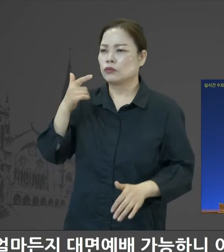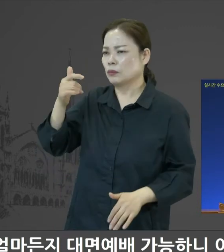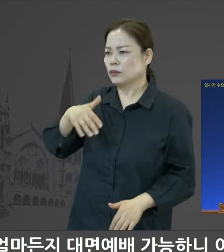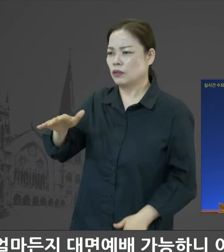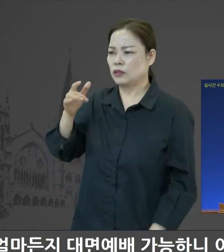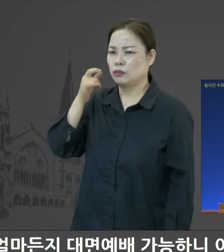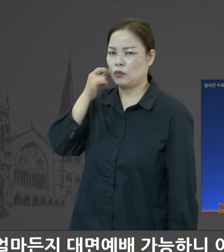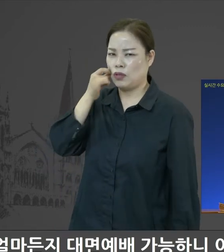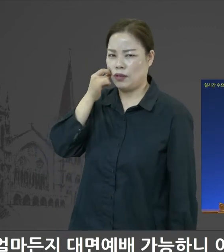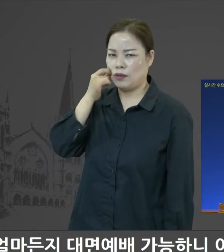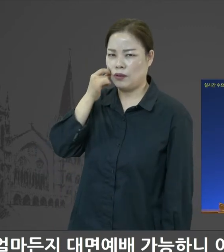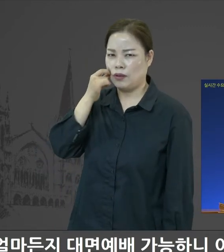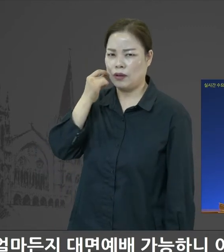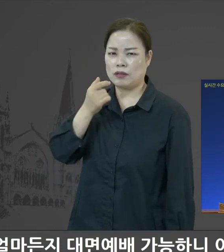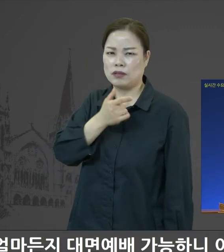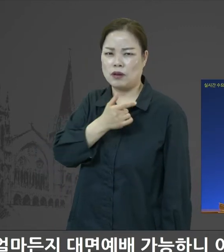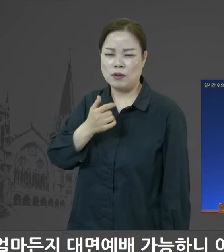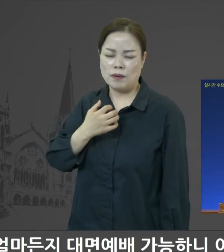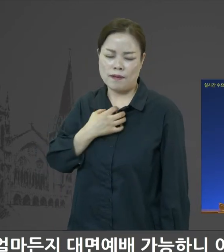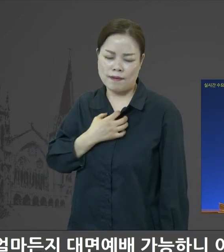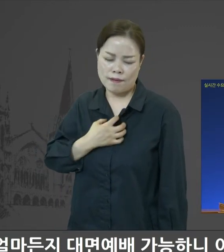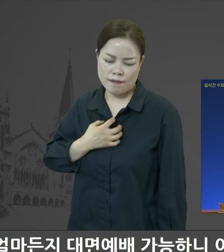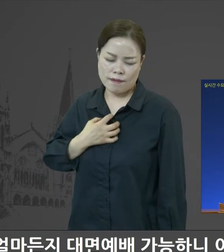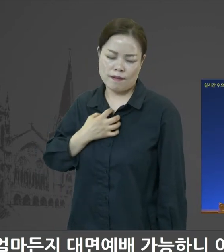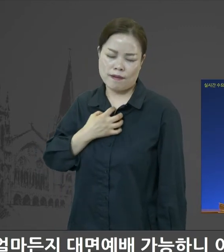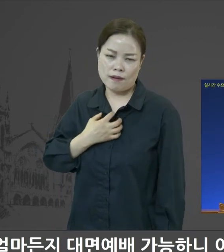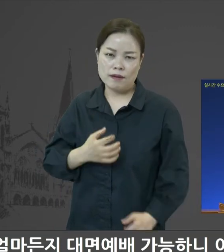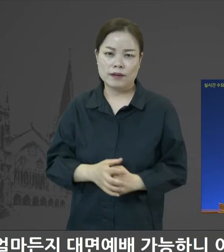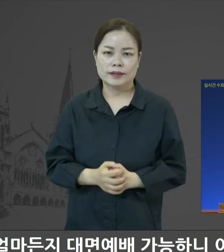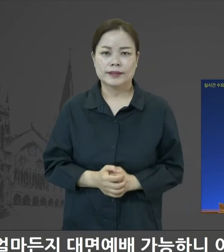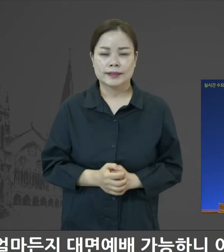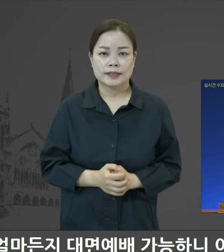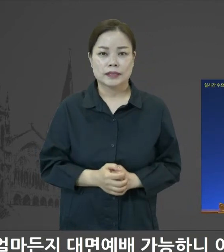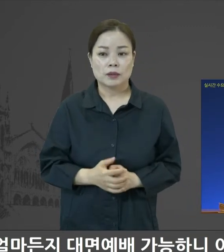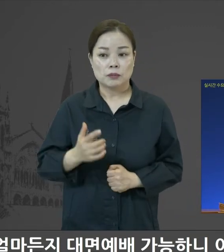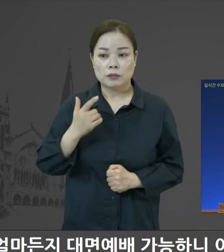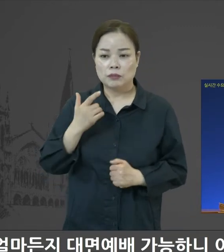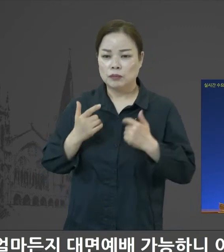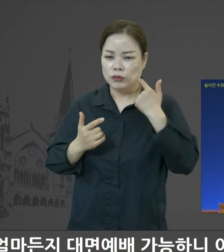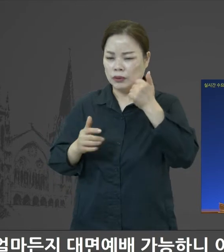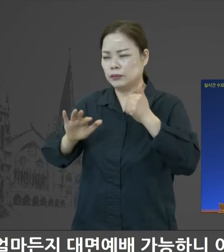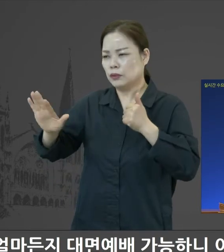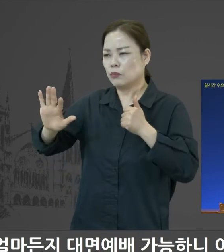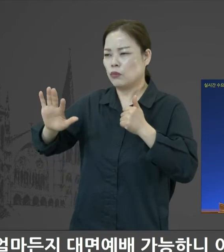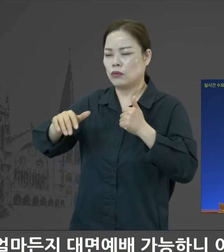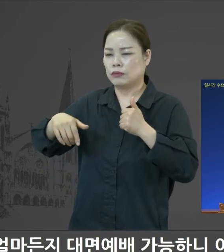가요. 너무 속상해 하시면서 목사님, 저 못 가요.